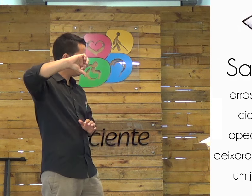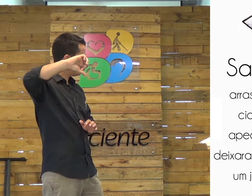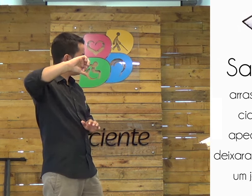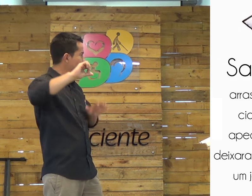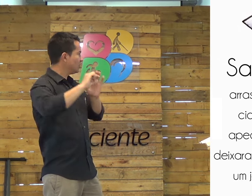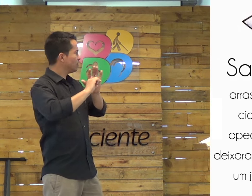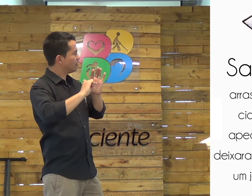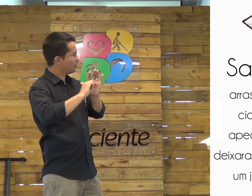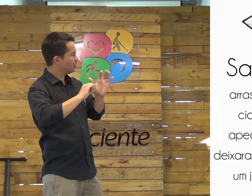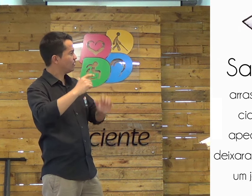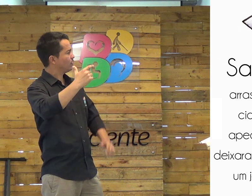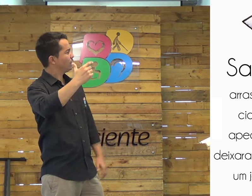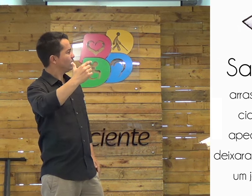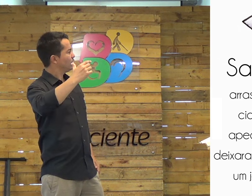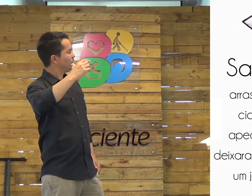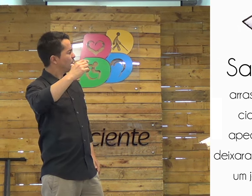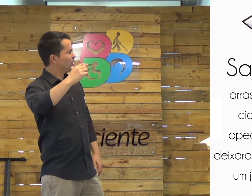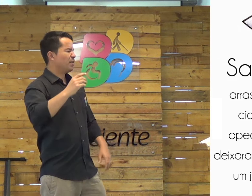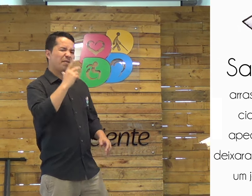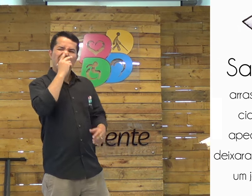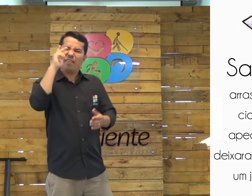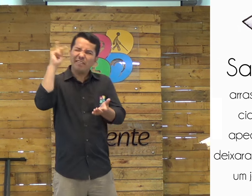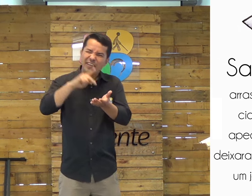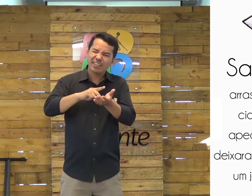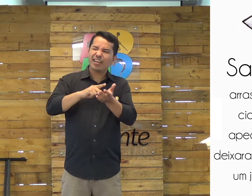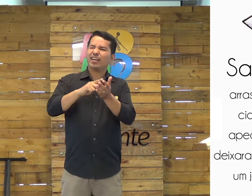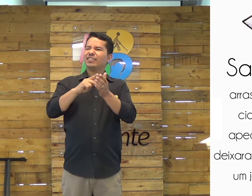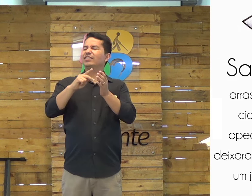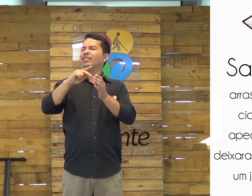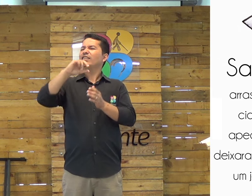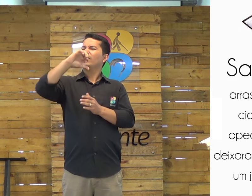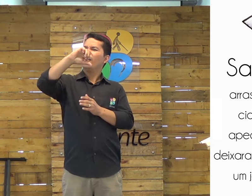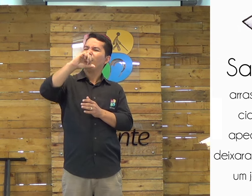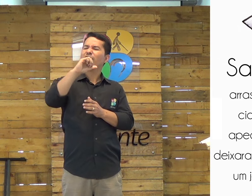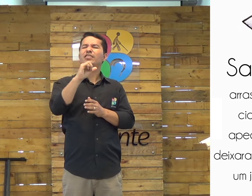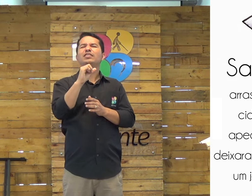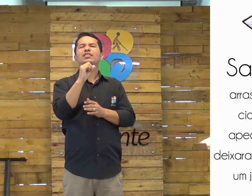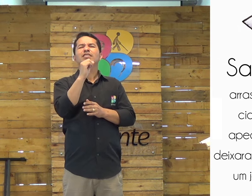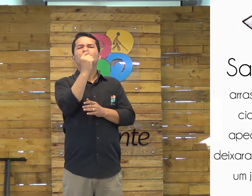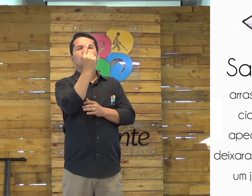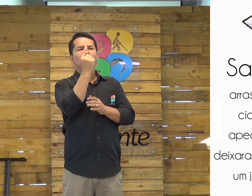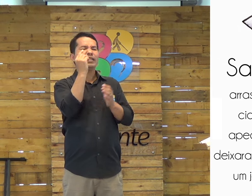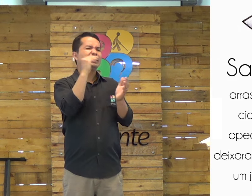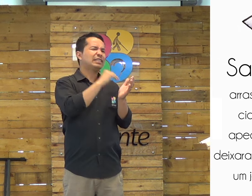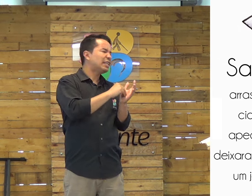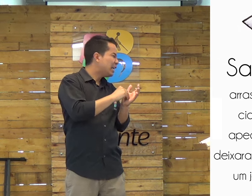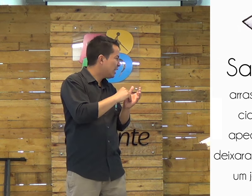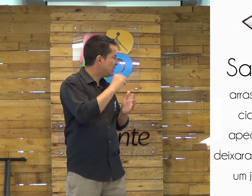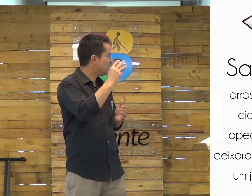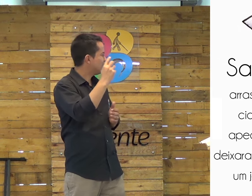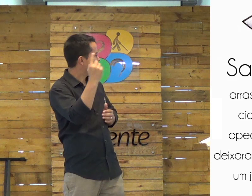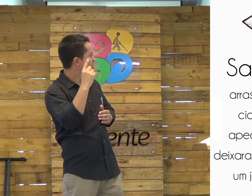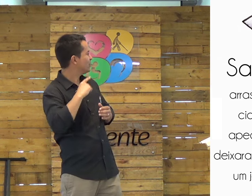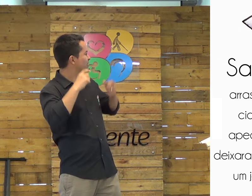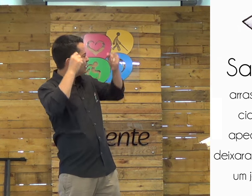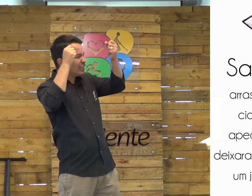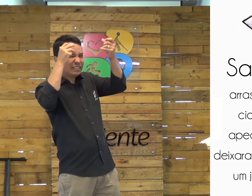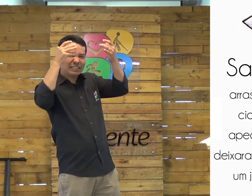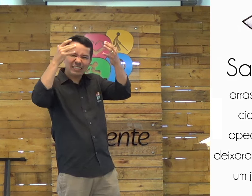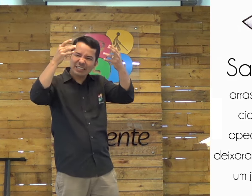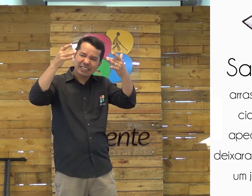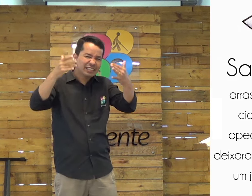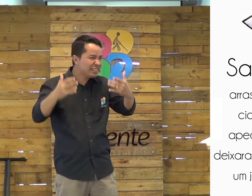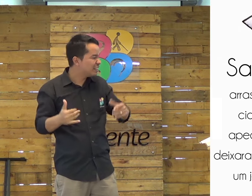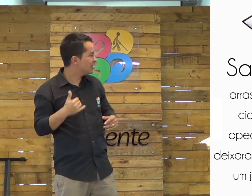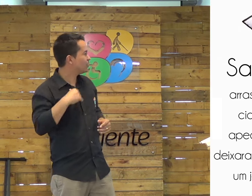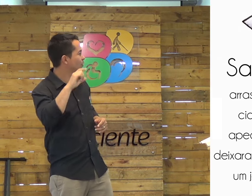Mas, se você continuar no texto, você vai falar em Atos 9, de 1 a 31. Na verdade, eles são muitos versículos,